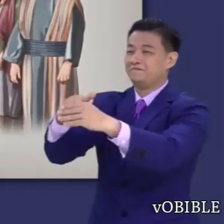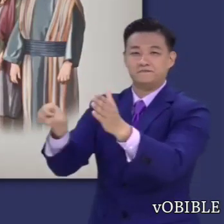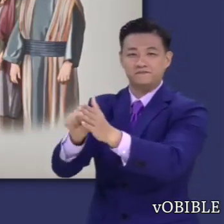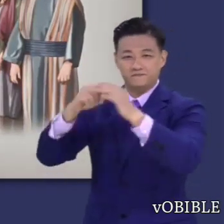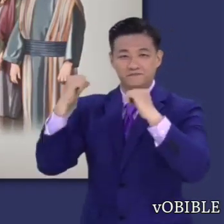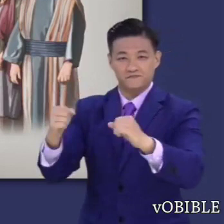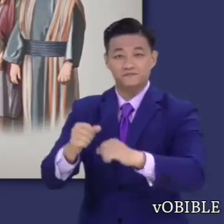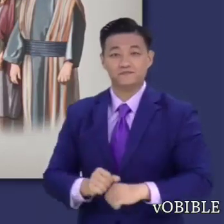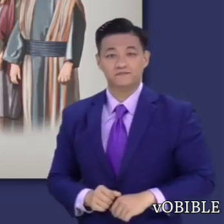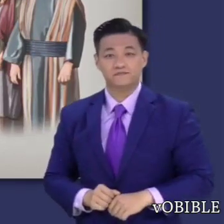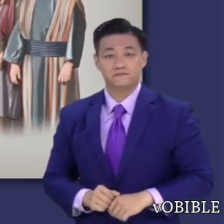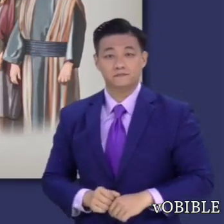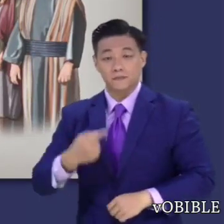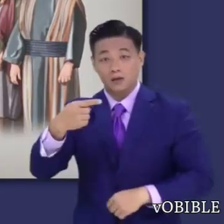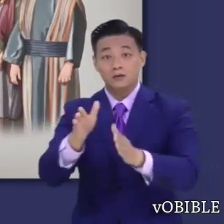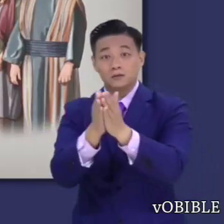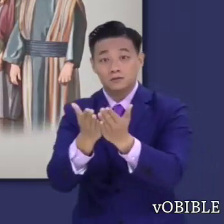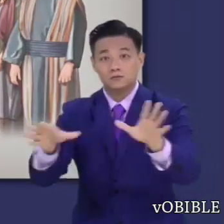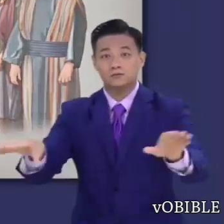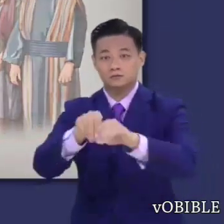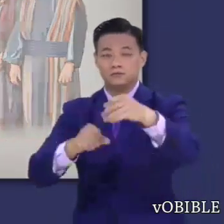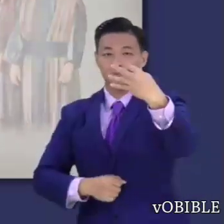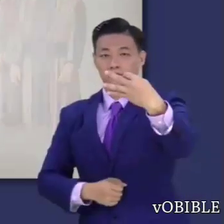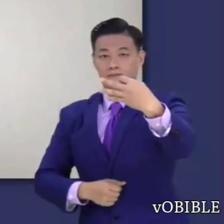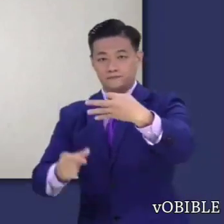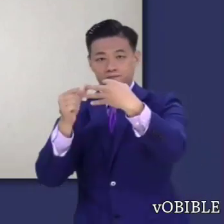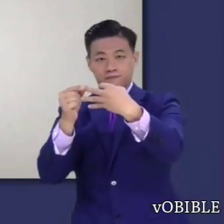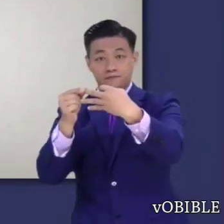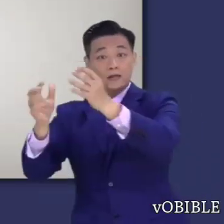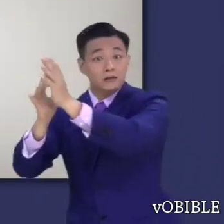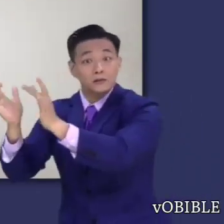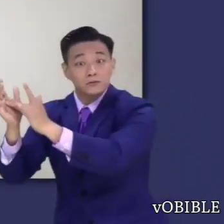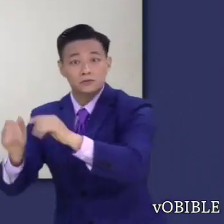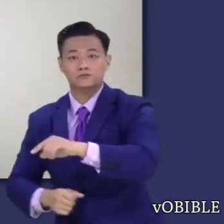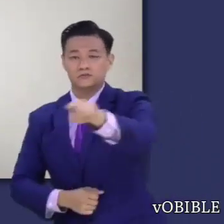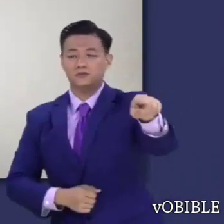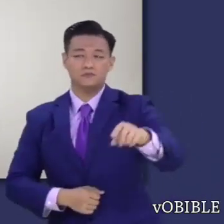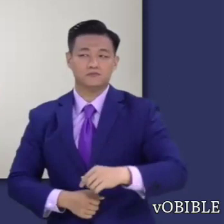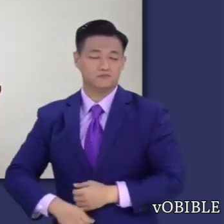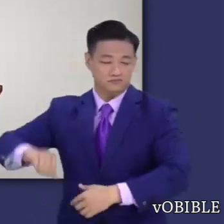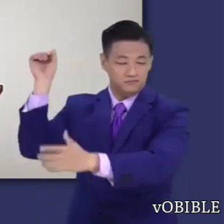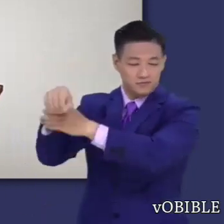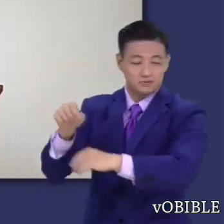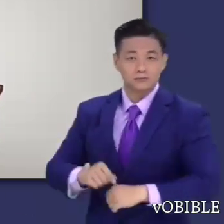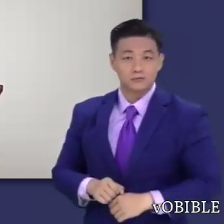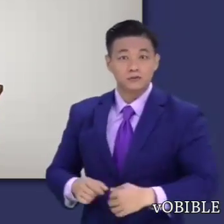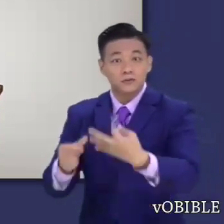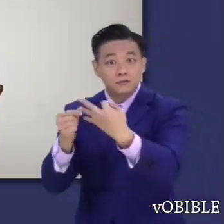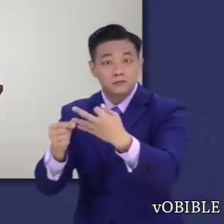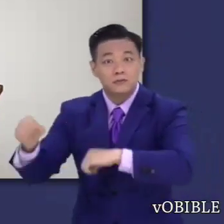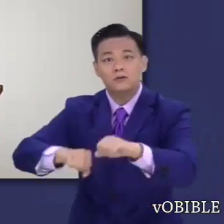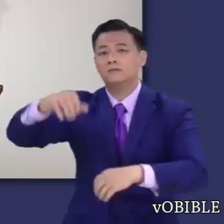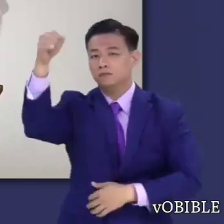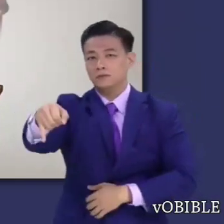督徒会众的真理坚信不疑。这封信谈到三个主题，分别是基督的敌